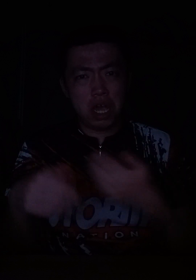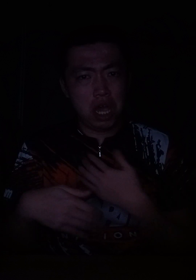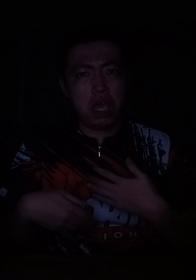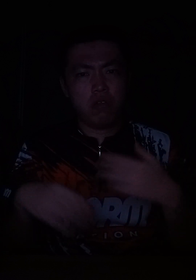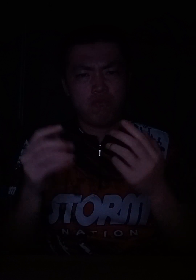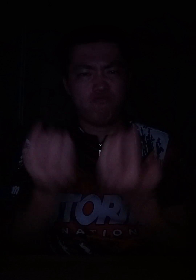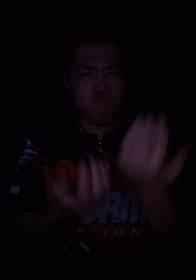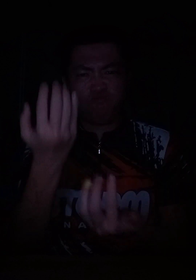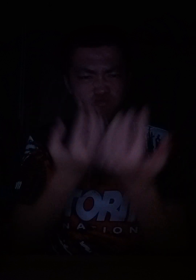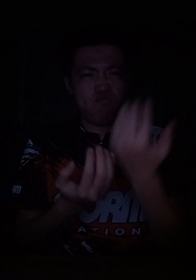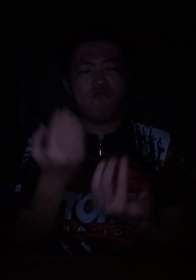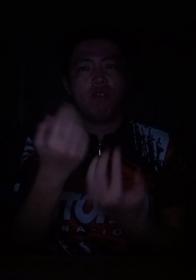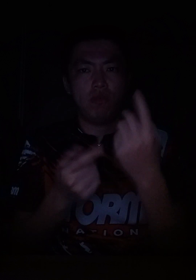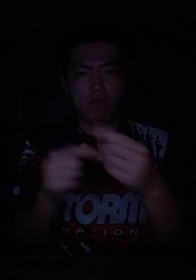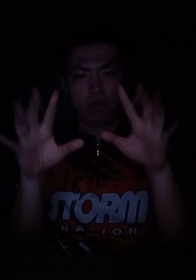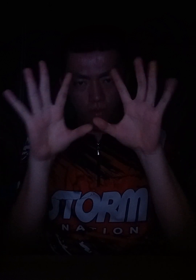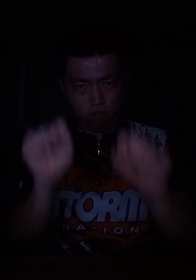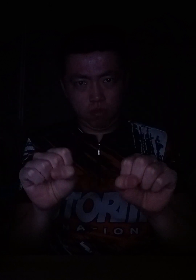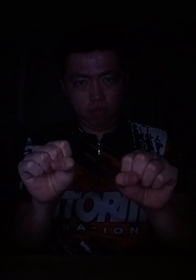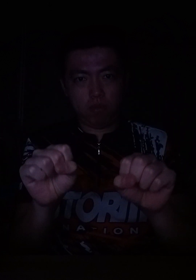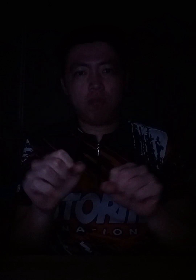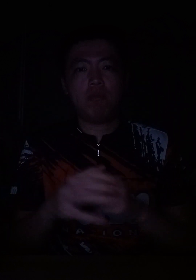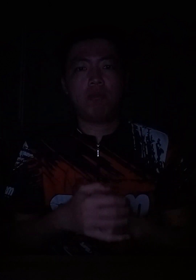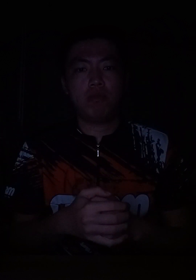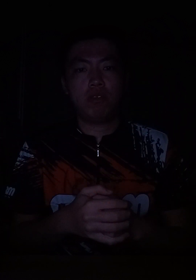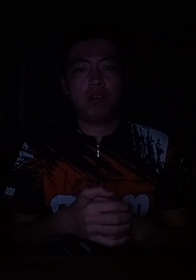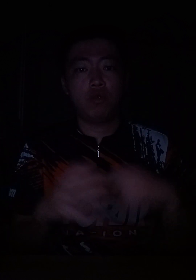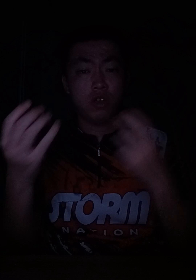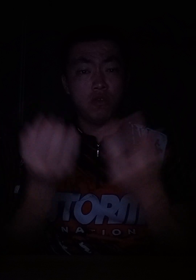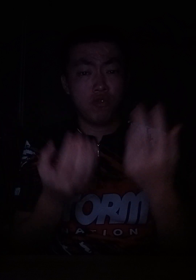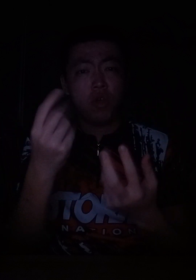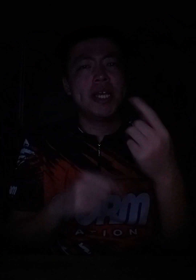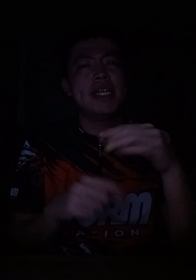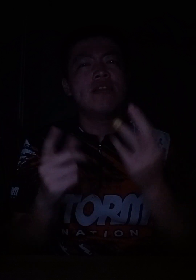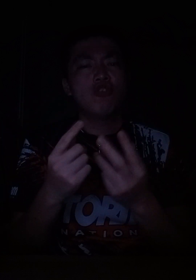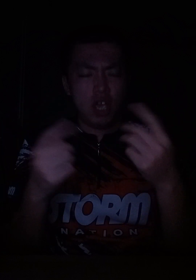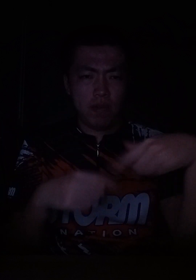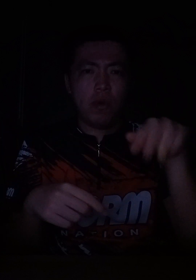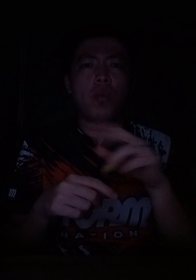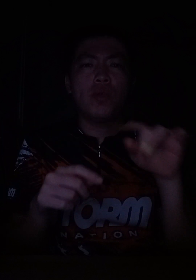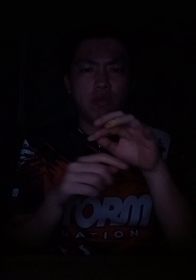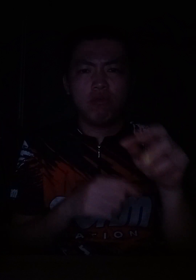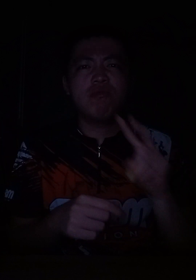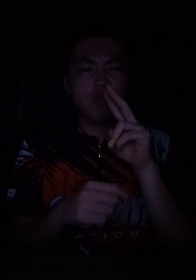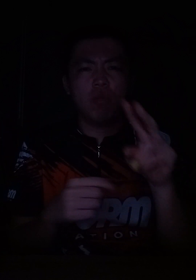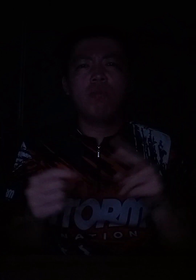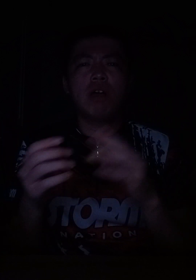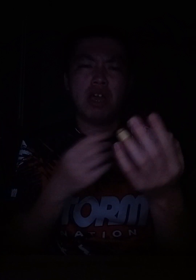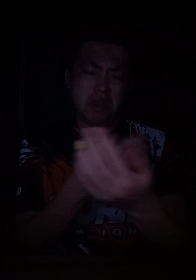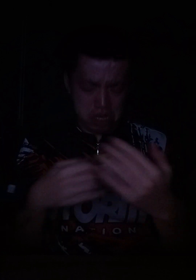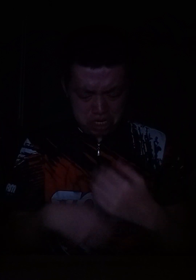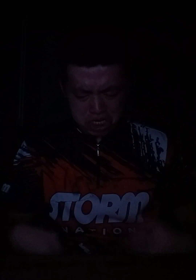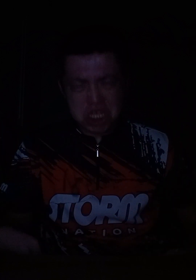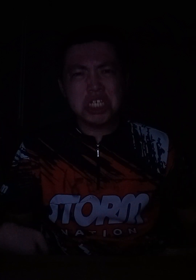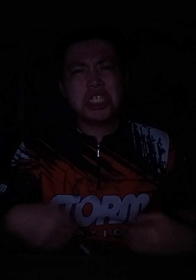나 25분 만에 꺼졌습니다. 이 불로 70대 주인과 직원 등 2명이 팔과 다리 등에 2도